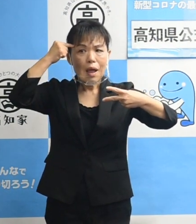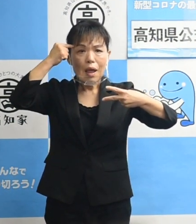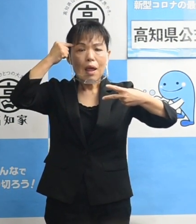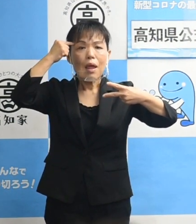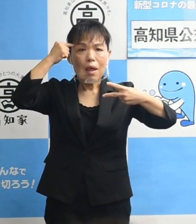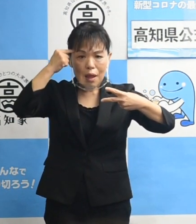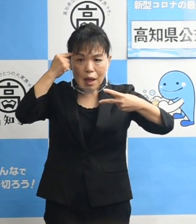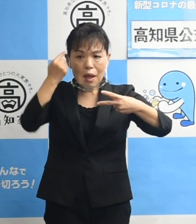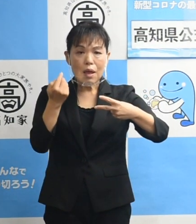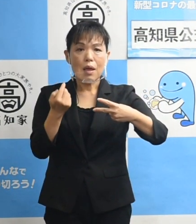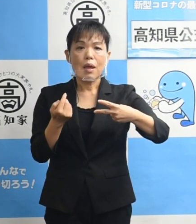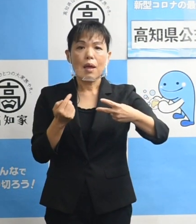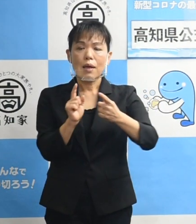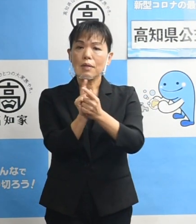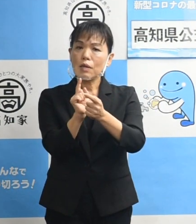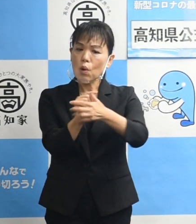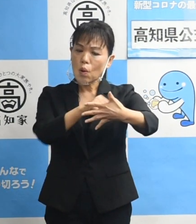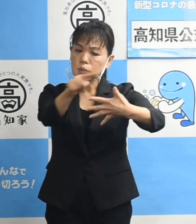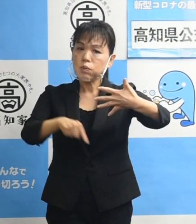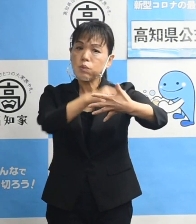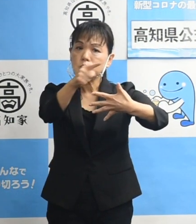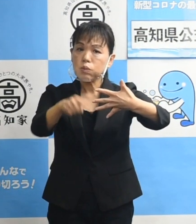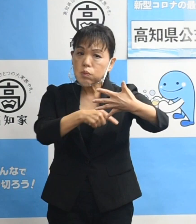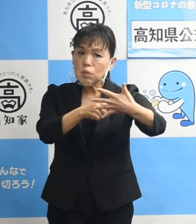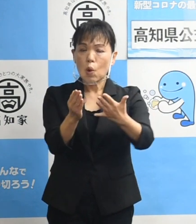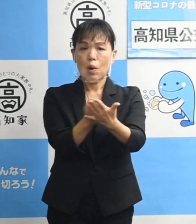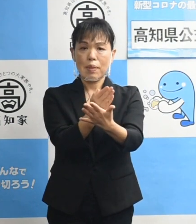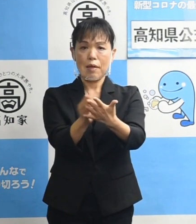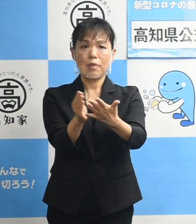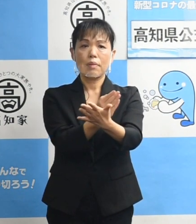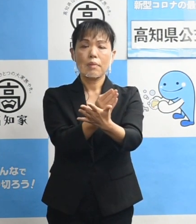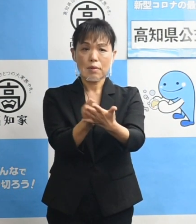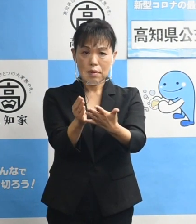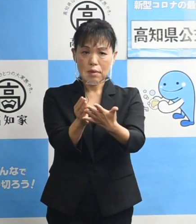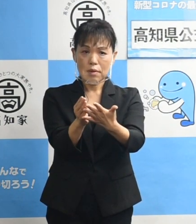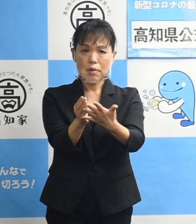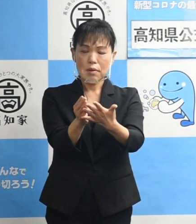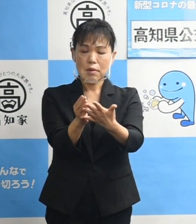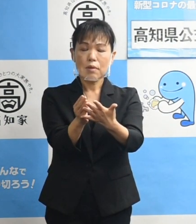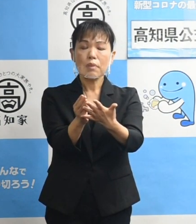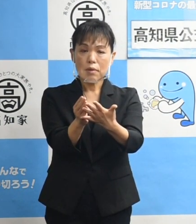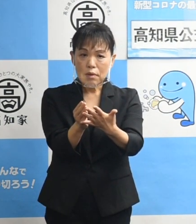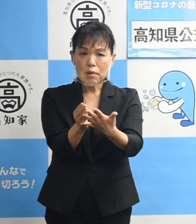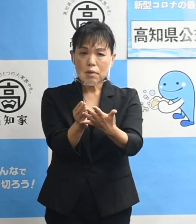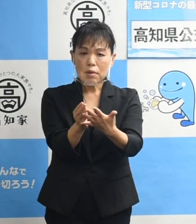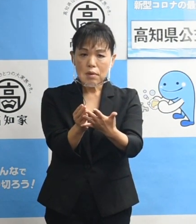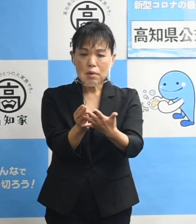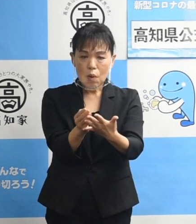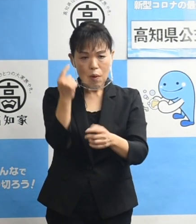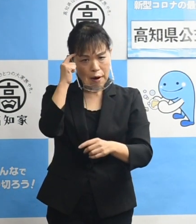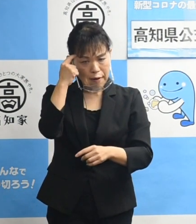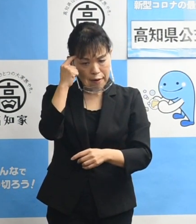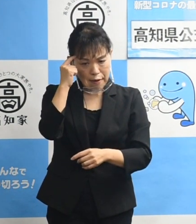また先ほどの対応ステージの判断指標の状況も注視をしま